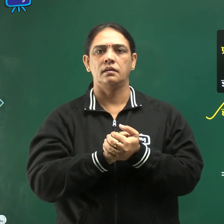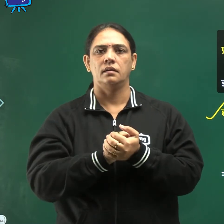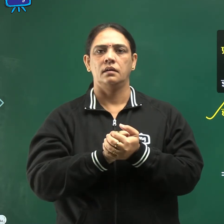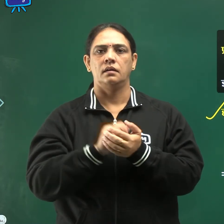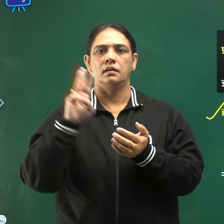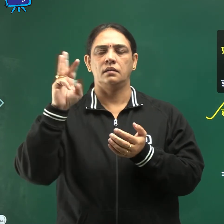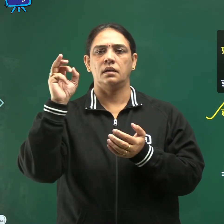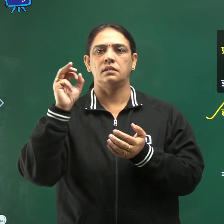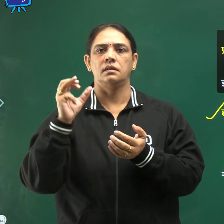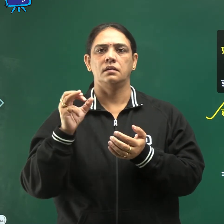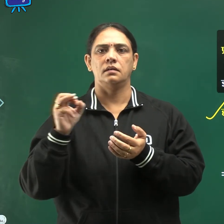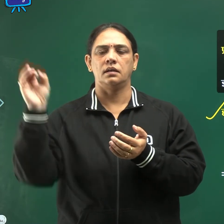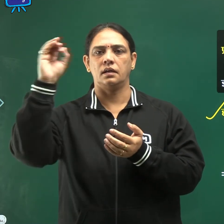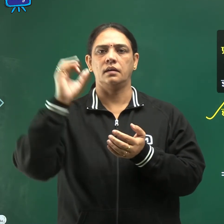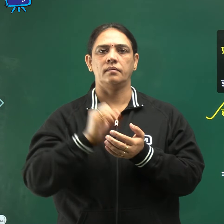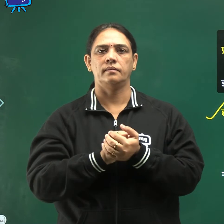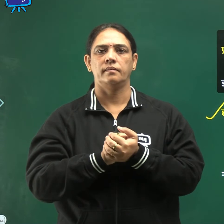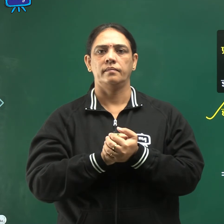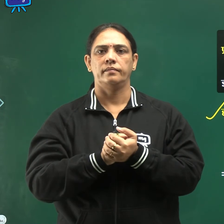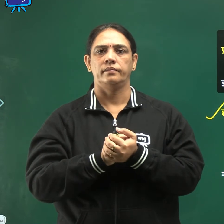30 डिग्री।